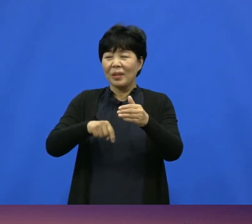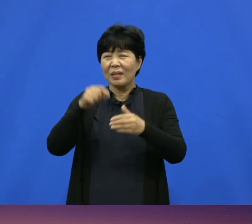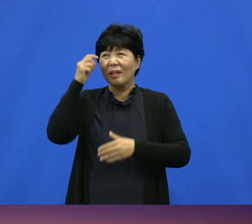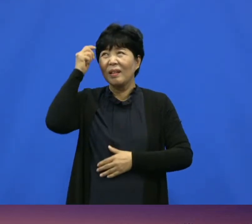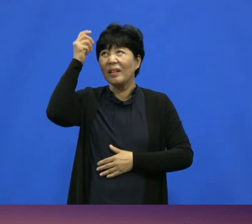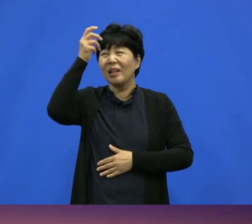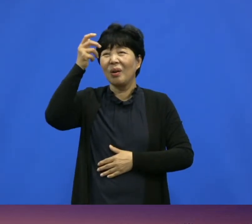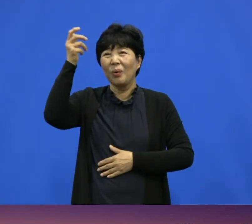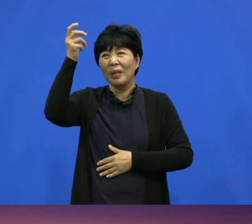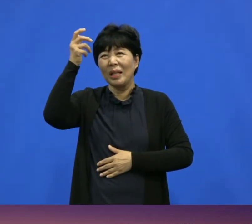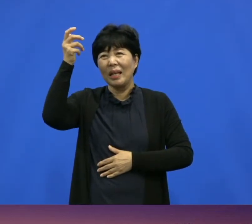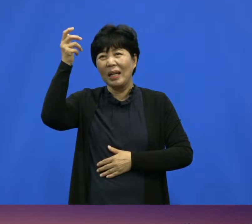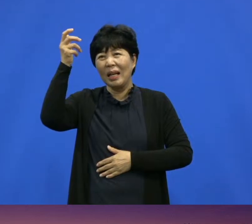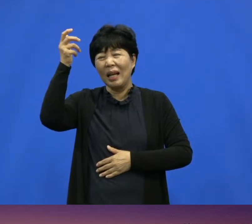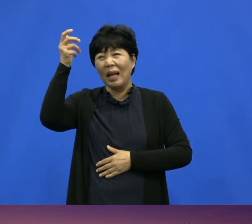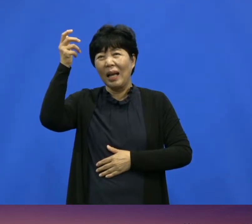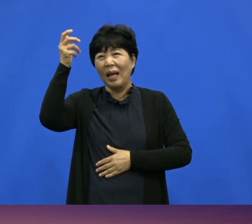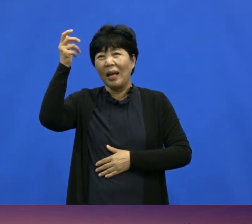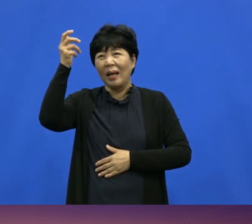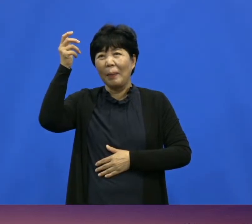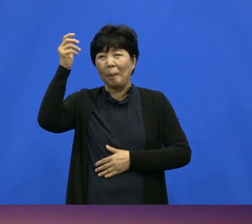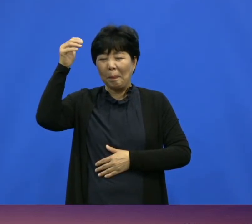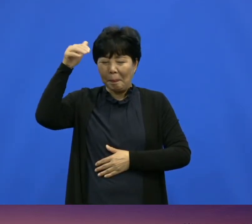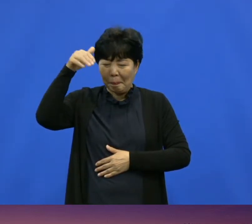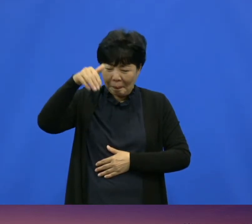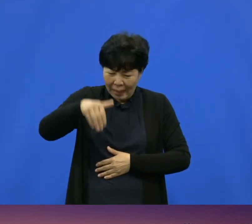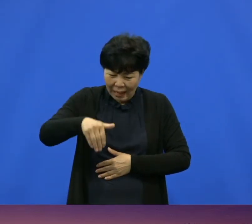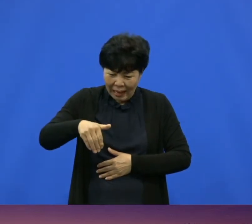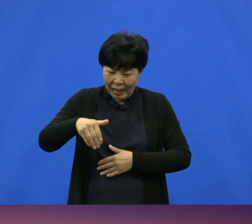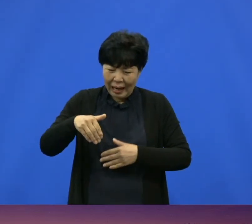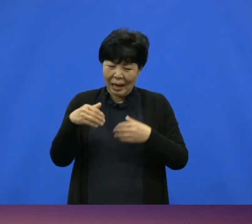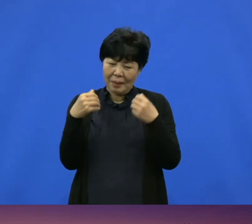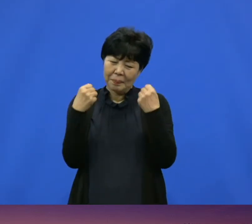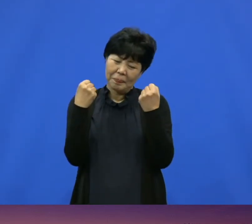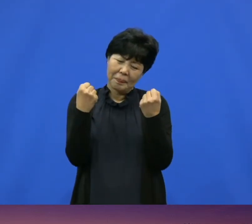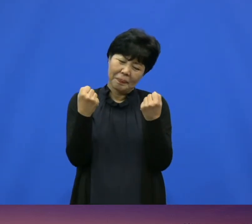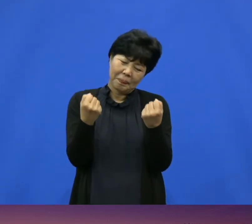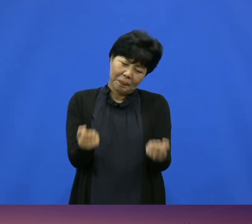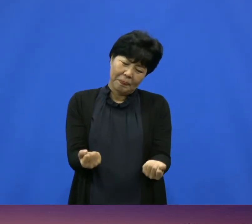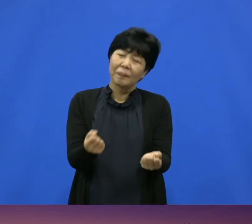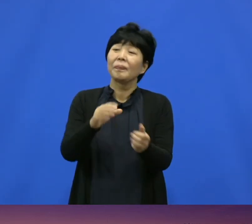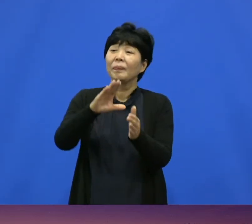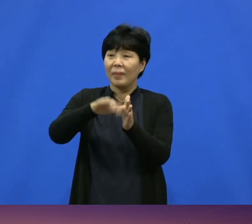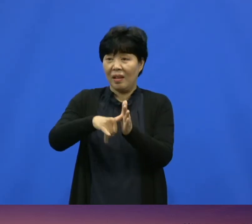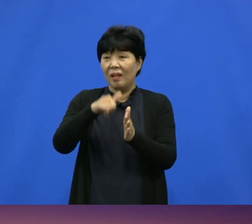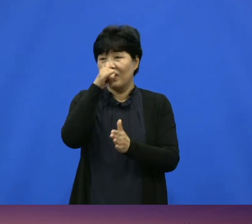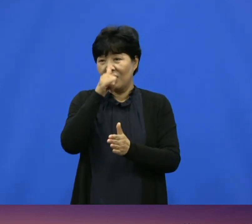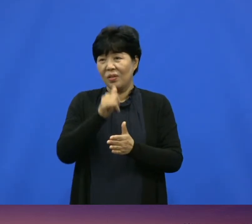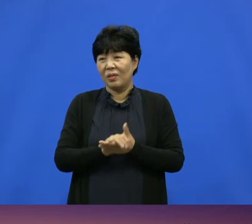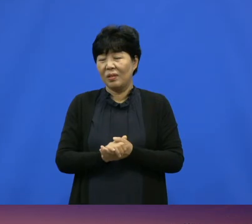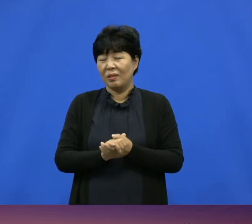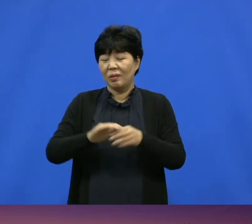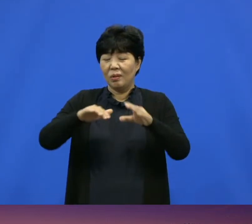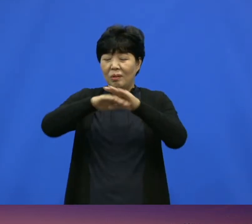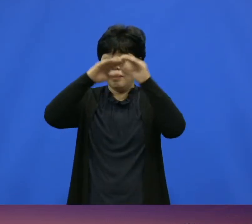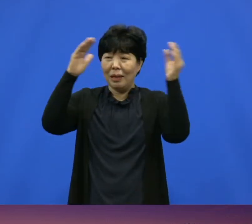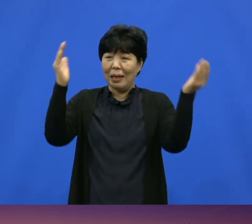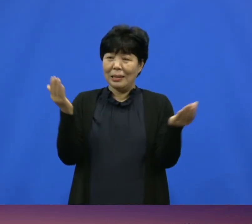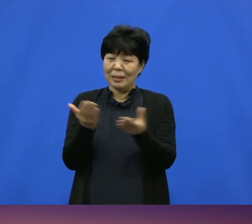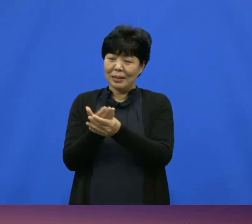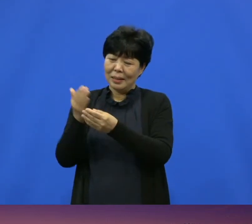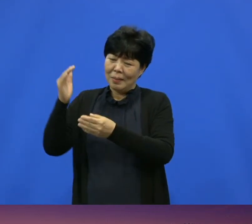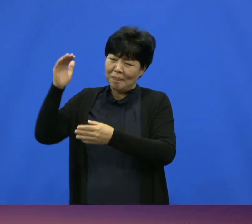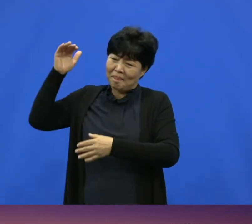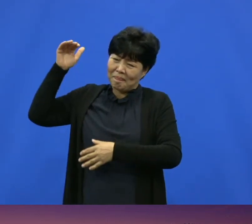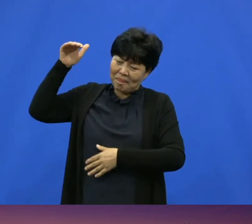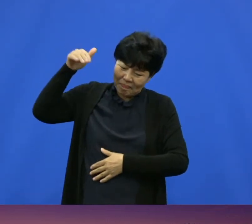있어요. 더 이상 일어날 기력이 없을 정도로 완전히 그냥 밑바닥을 치고 있을 때